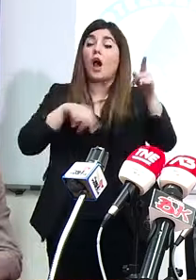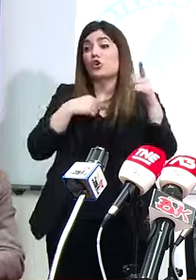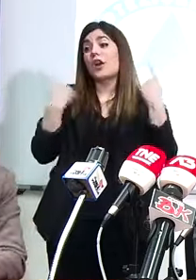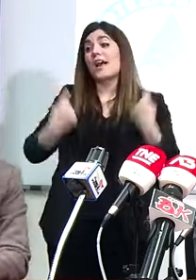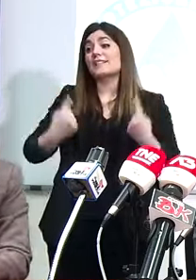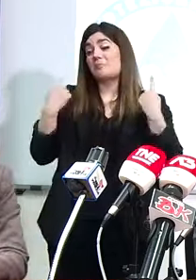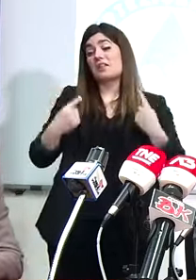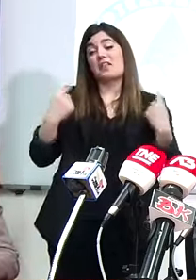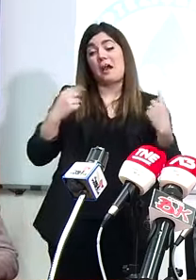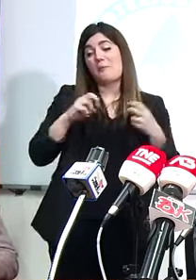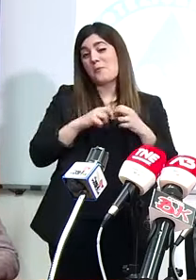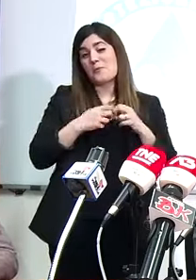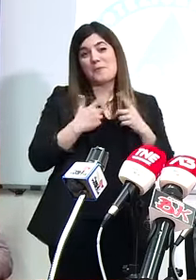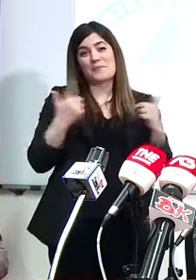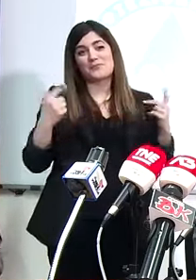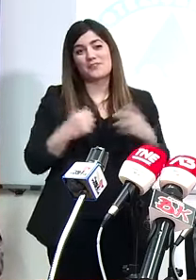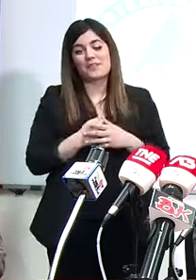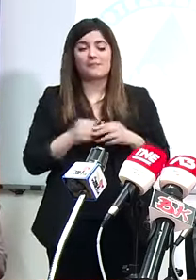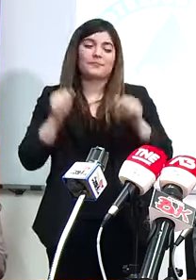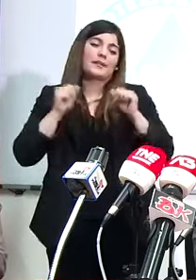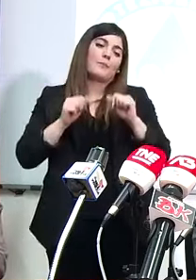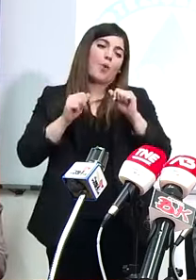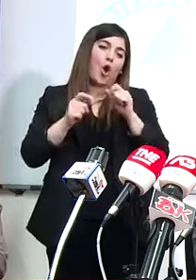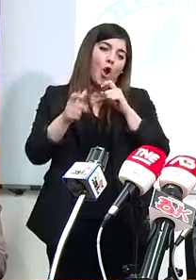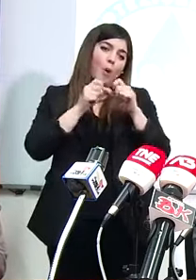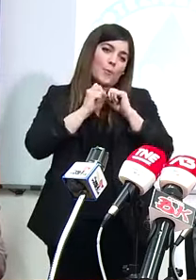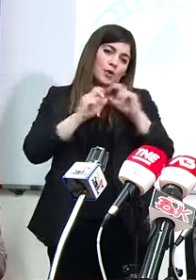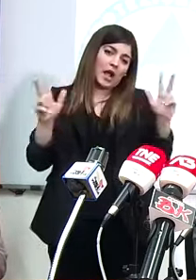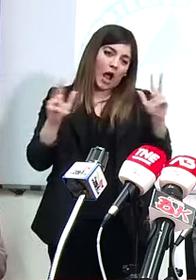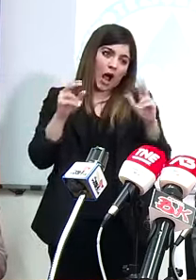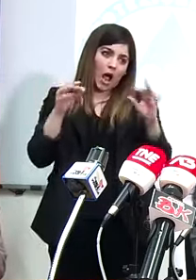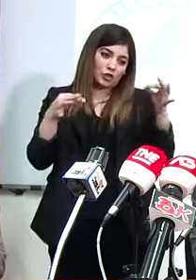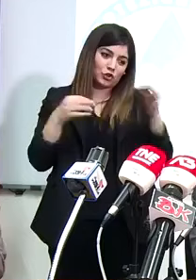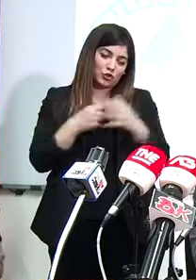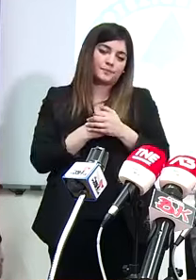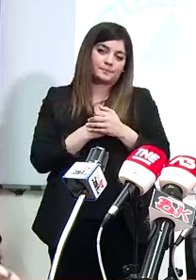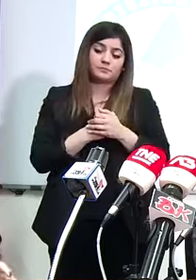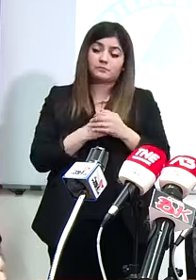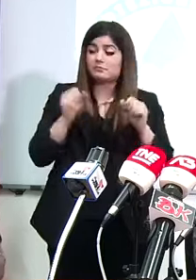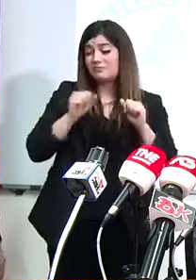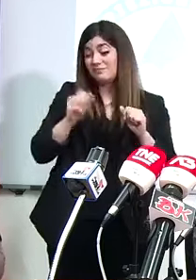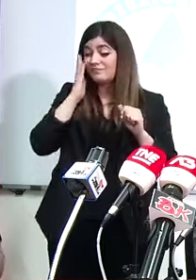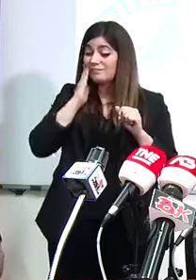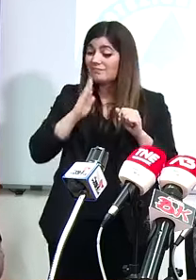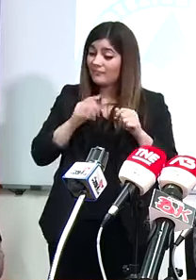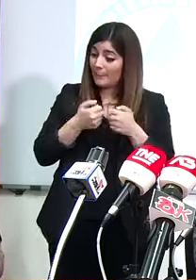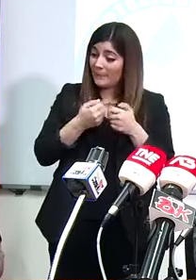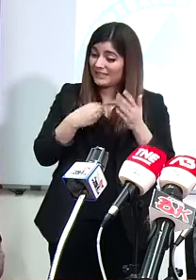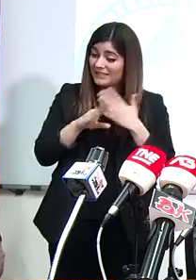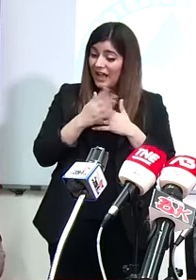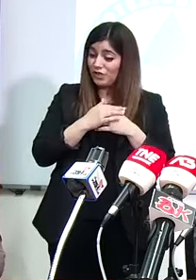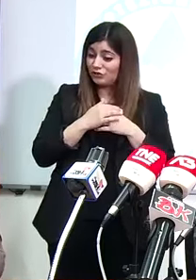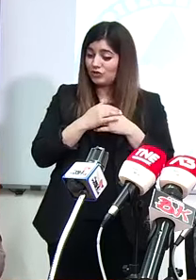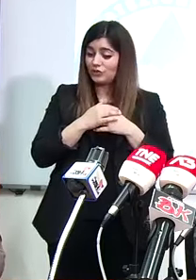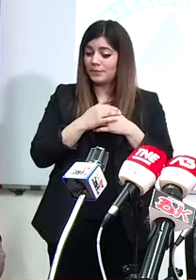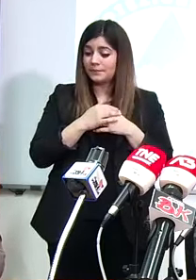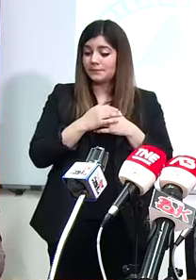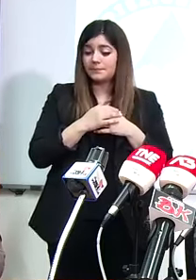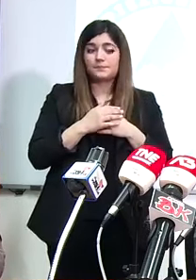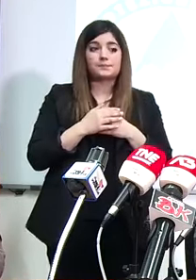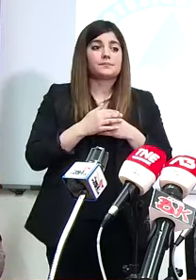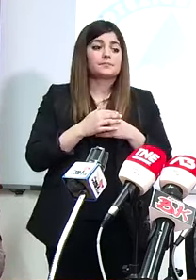le farà un comunicato qualcosa ma riproviamo andare un messaggio adesso sentire se sei partite ma si guarda è